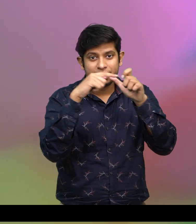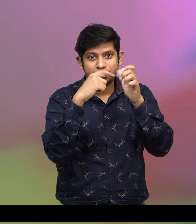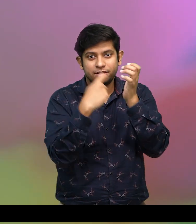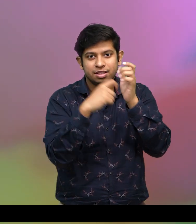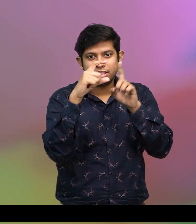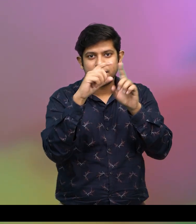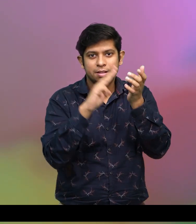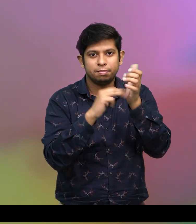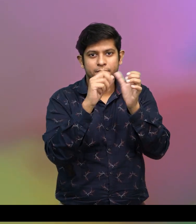హెడ్మానియా,